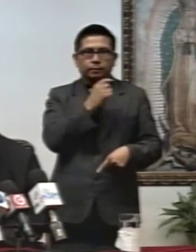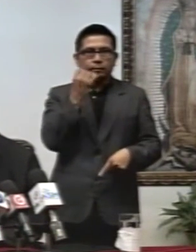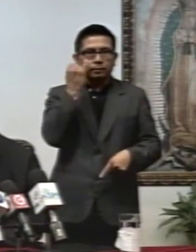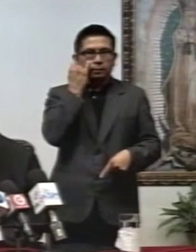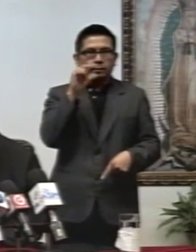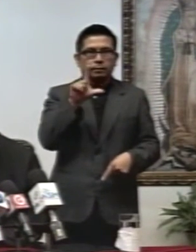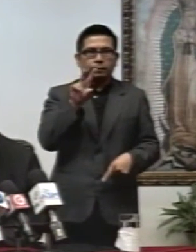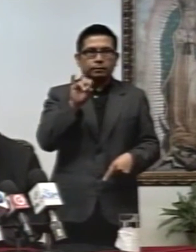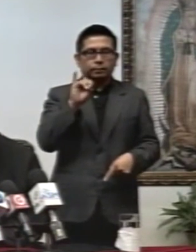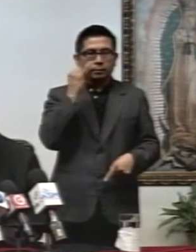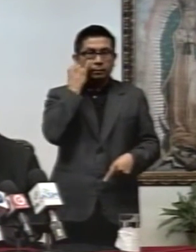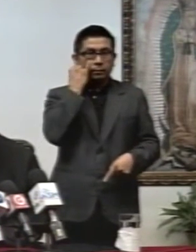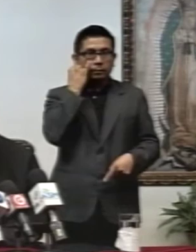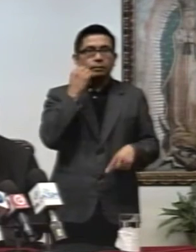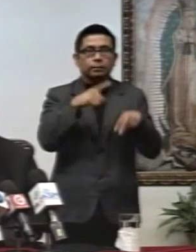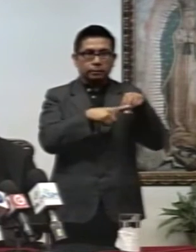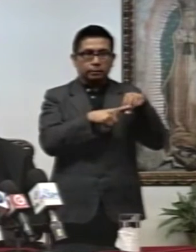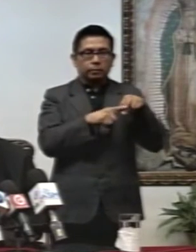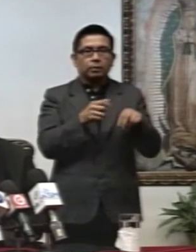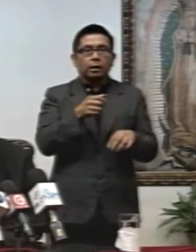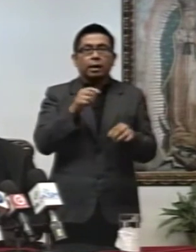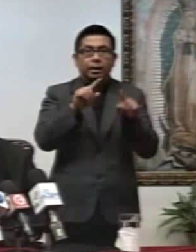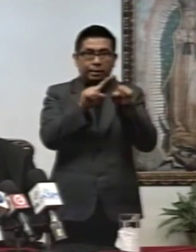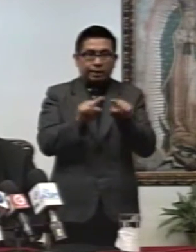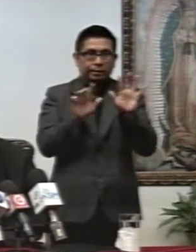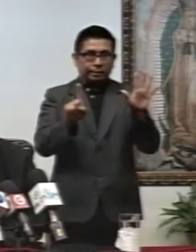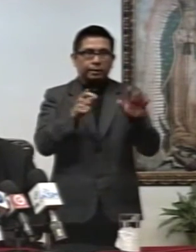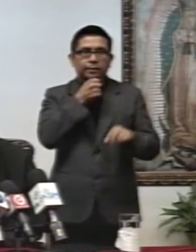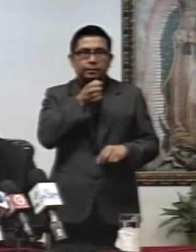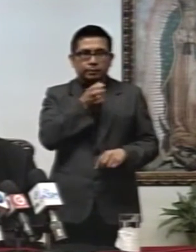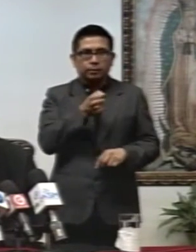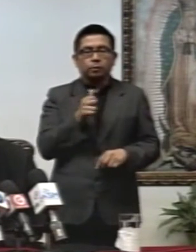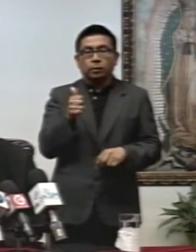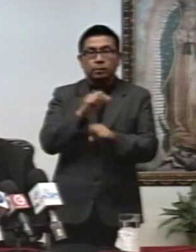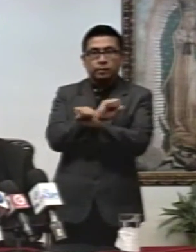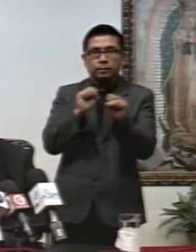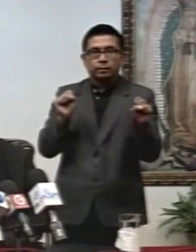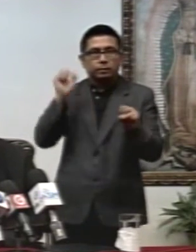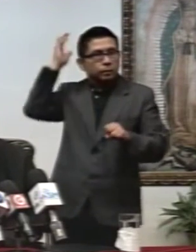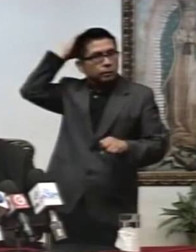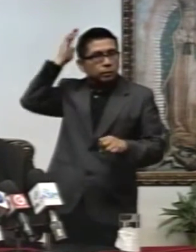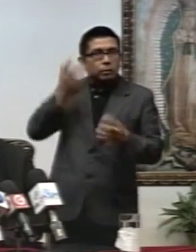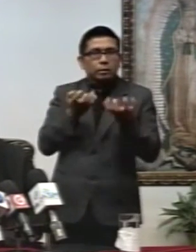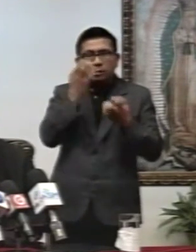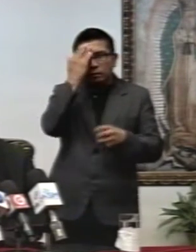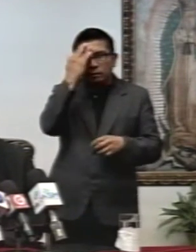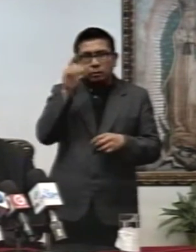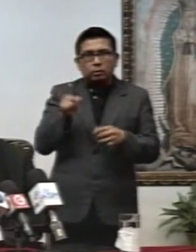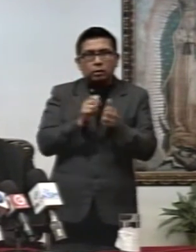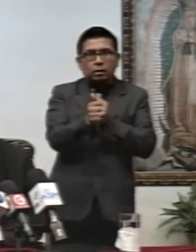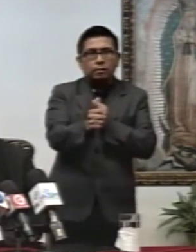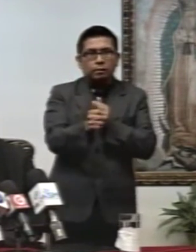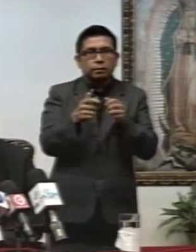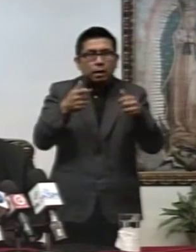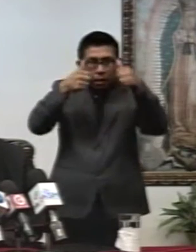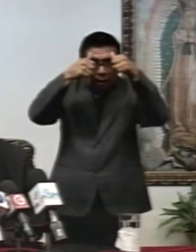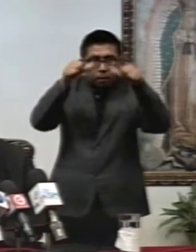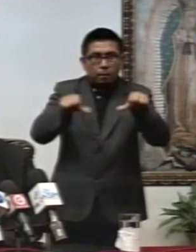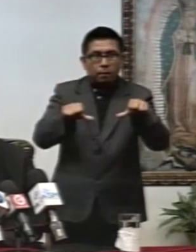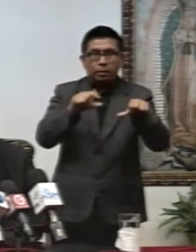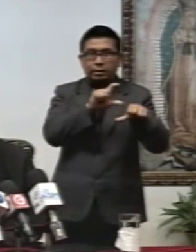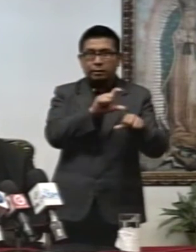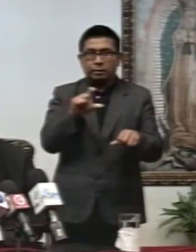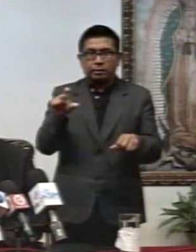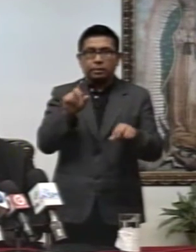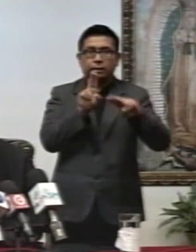Noticiero. Sí, gracias. Buenos días. Solo su reacción sobre el primer avance en el acuerdo fiscal tomado esta semana